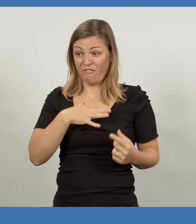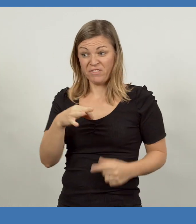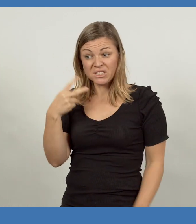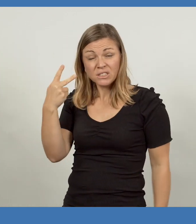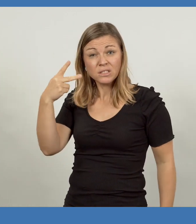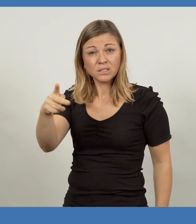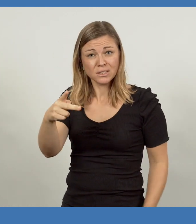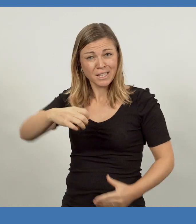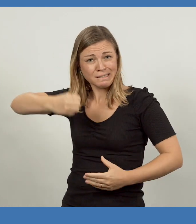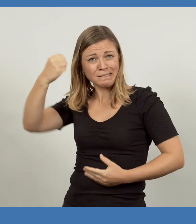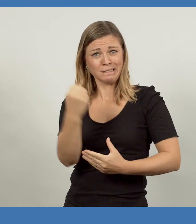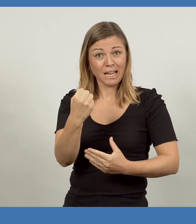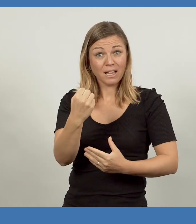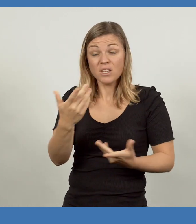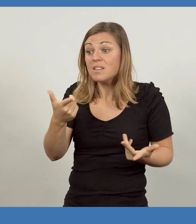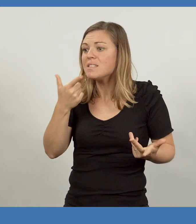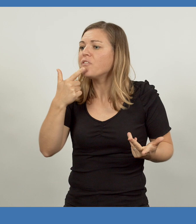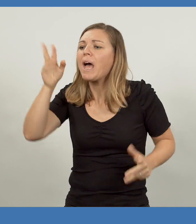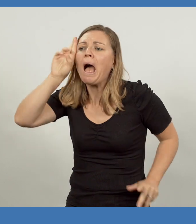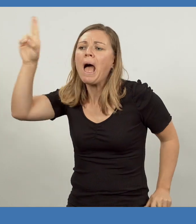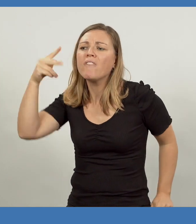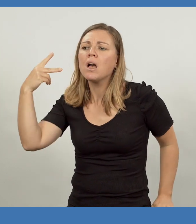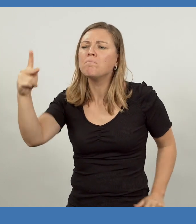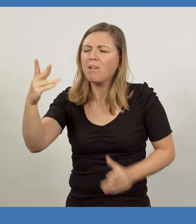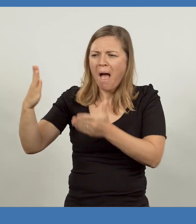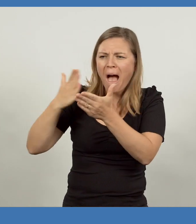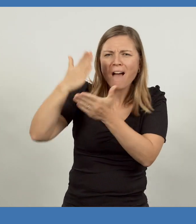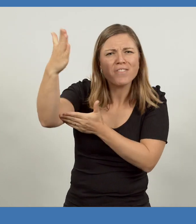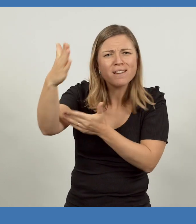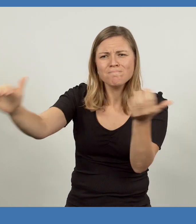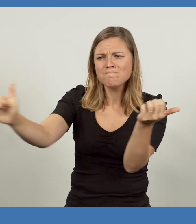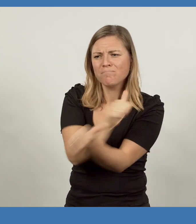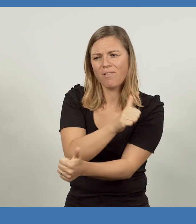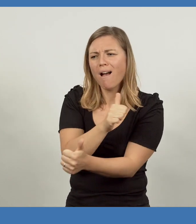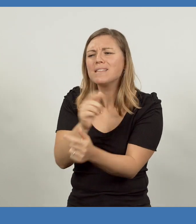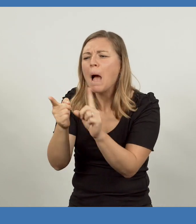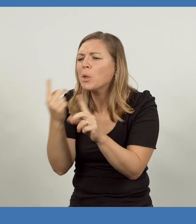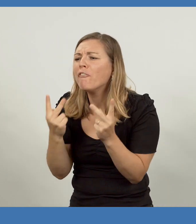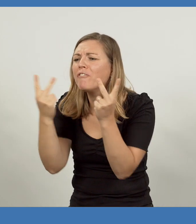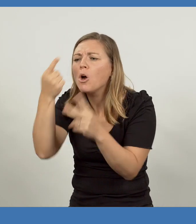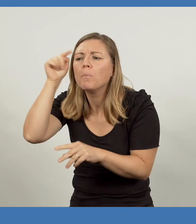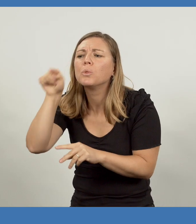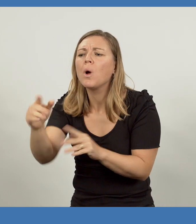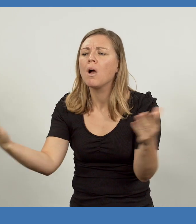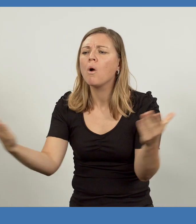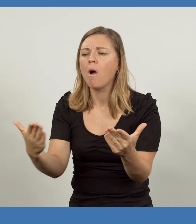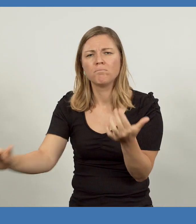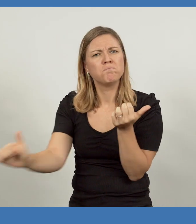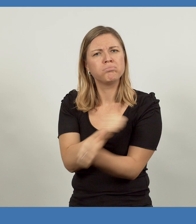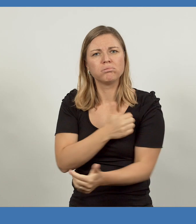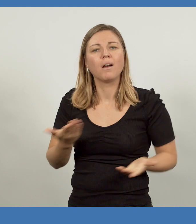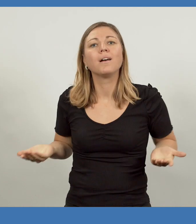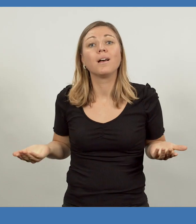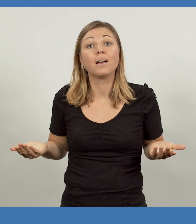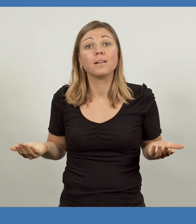ton rêve, sacrifie-moi ton futur, sacrifie ce qui est important pour toi. On